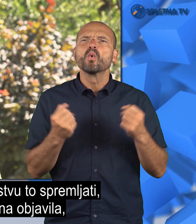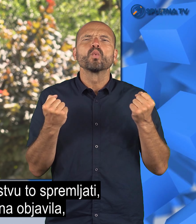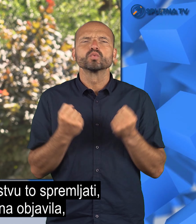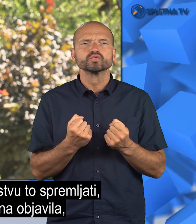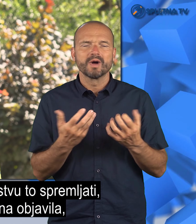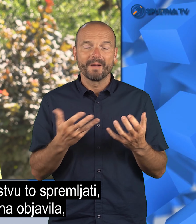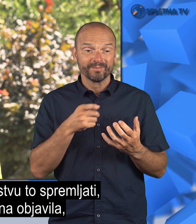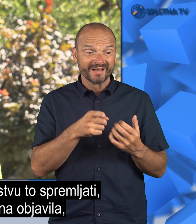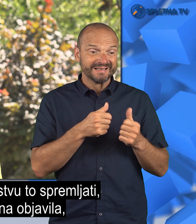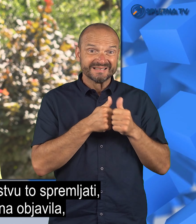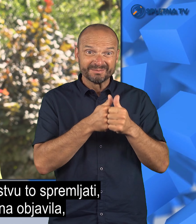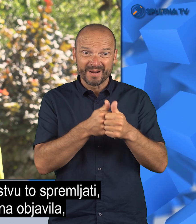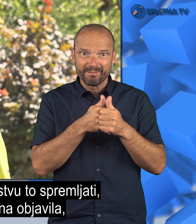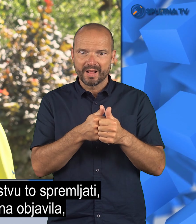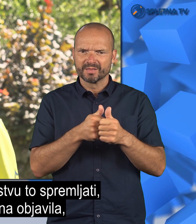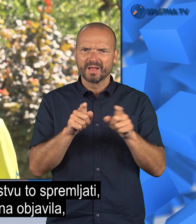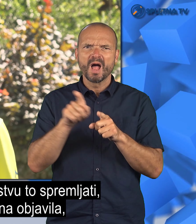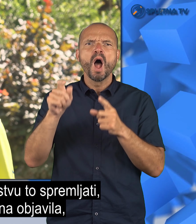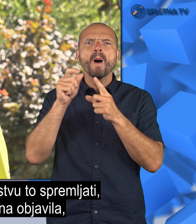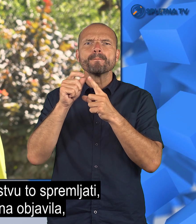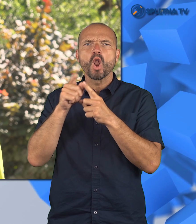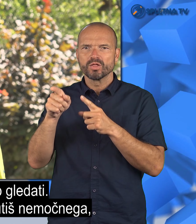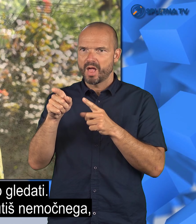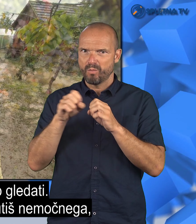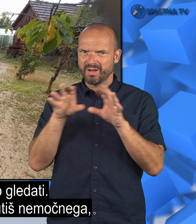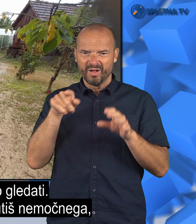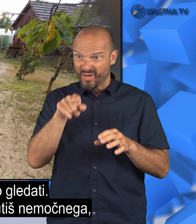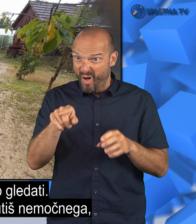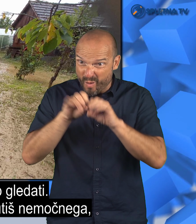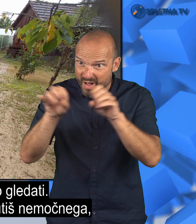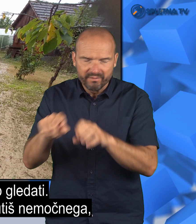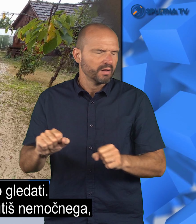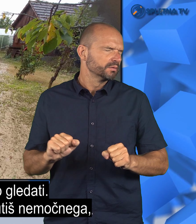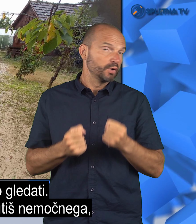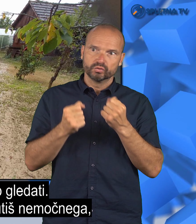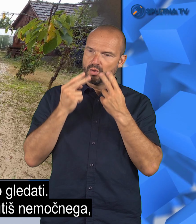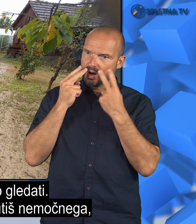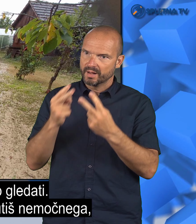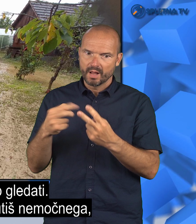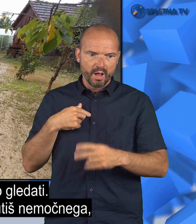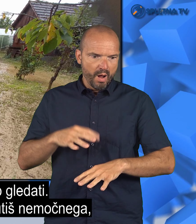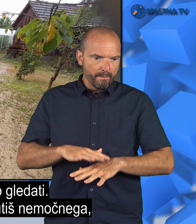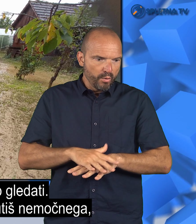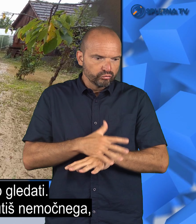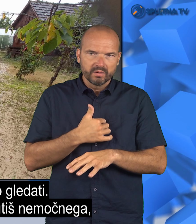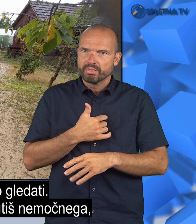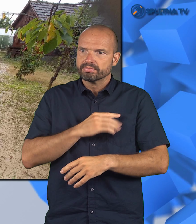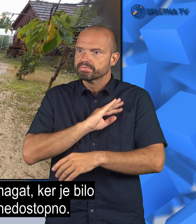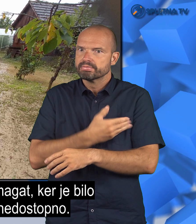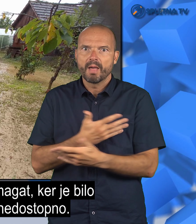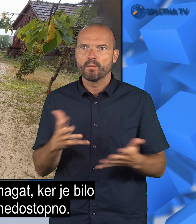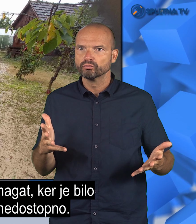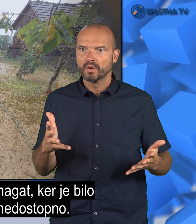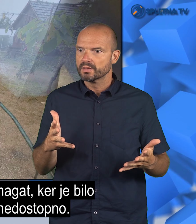Najhujše je bilo to v bistvu spremljati, tudi tako kot je Polona objavila, to je res težko gledati. In v bistvu se počutiš nemočnega, ne